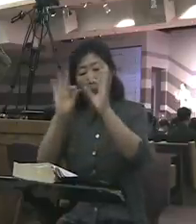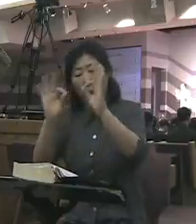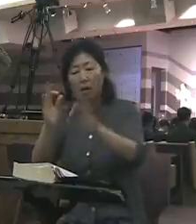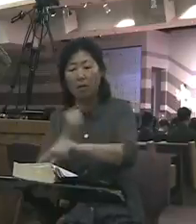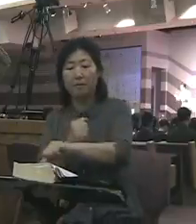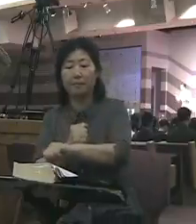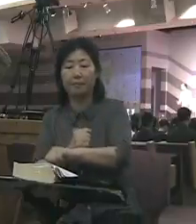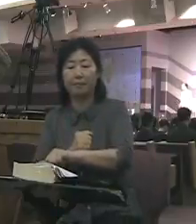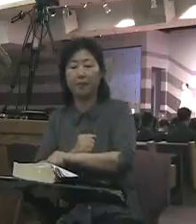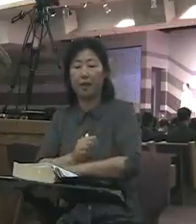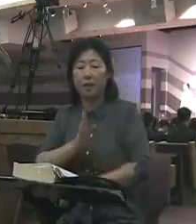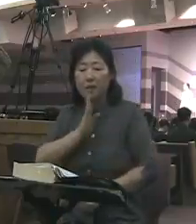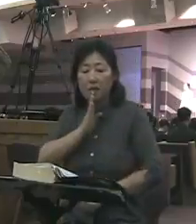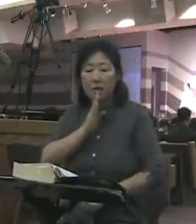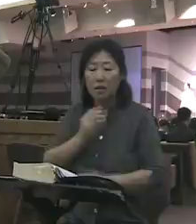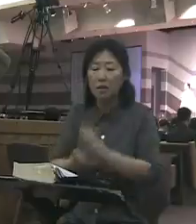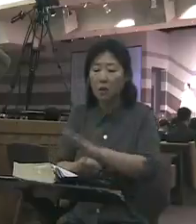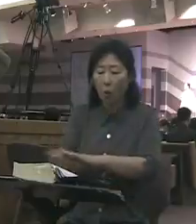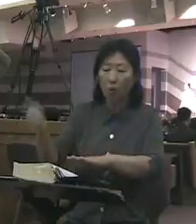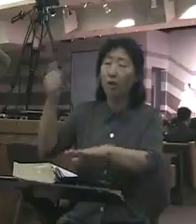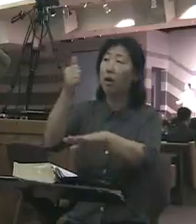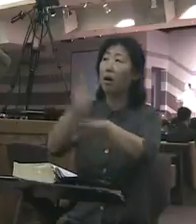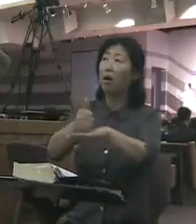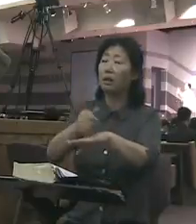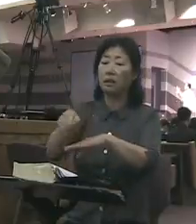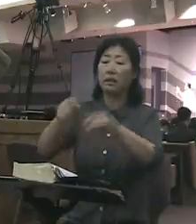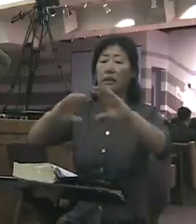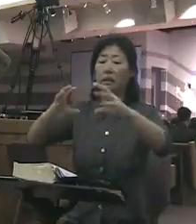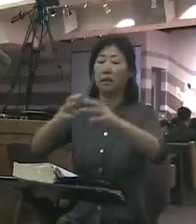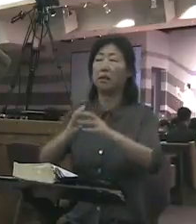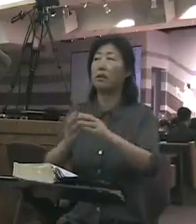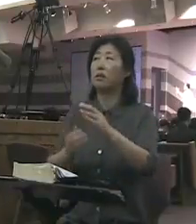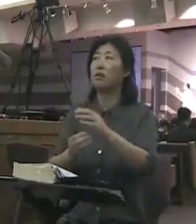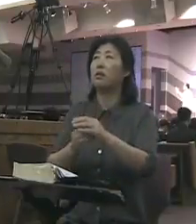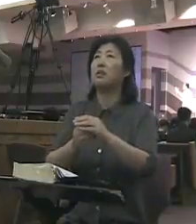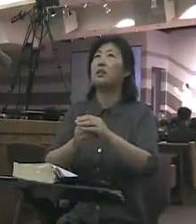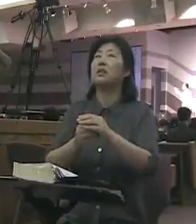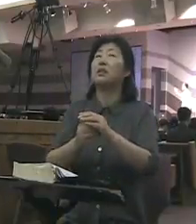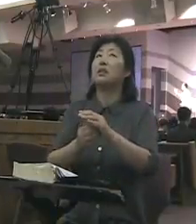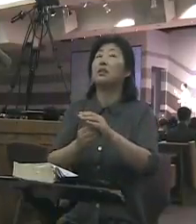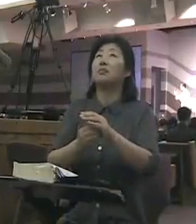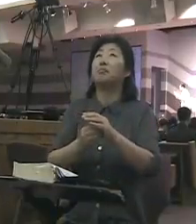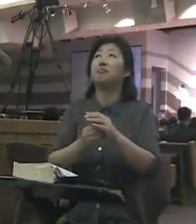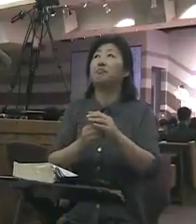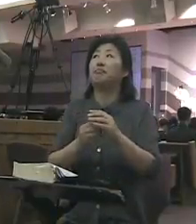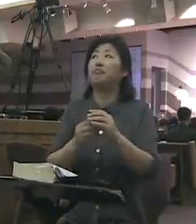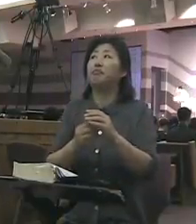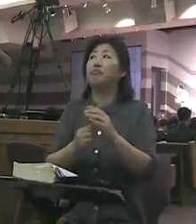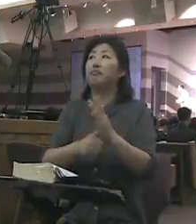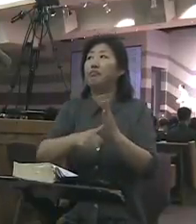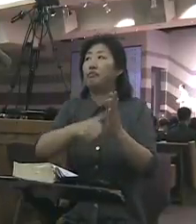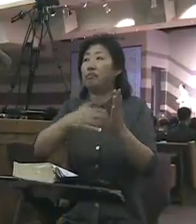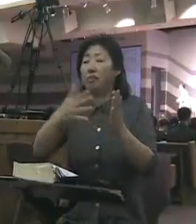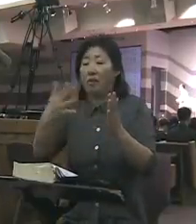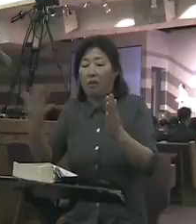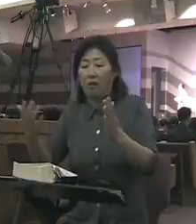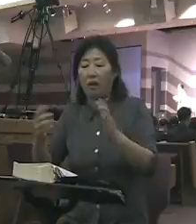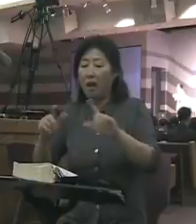진정 성공이라는 것은 이 세상에서 출세하는 것이 아니라, 진정 성공은 하나님을 사랑하고 하나님께